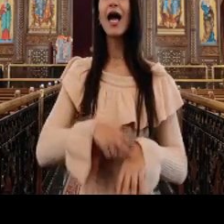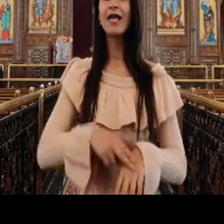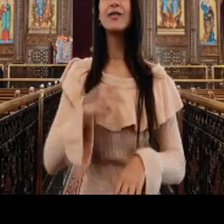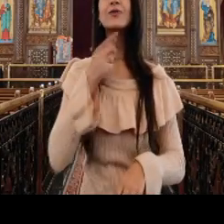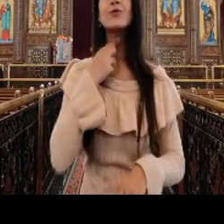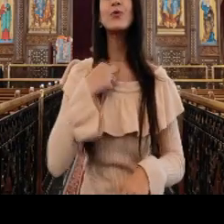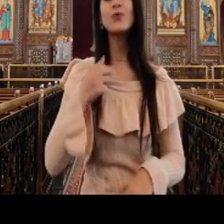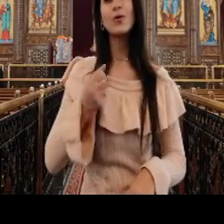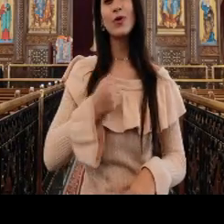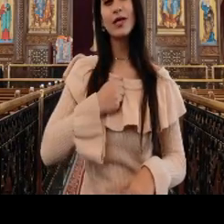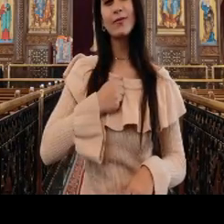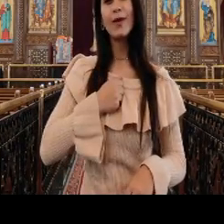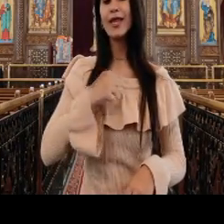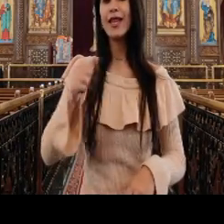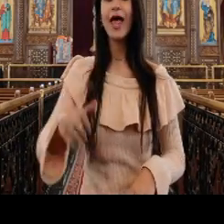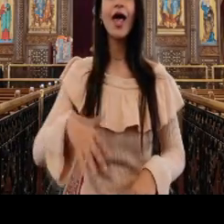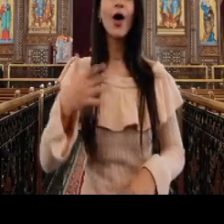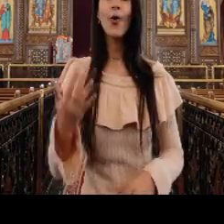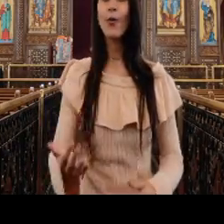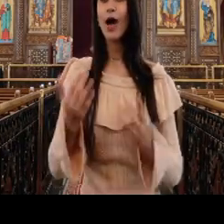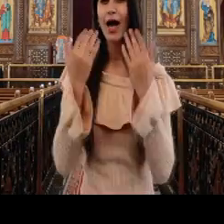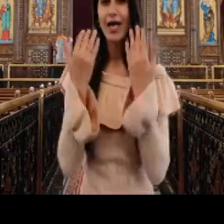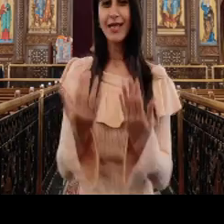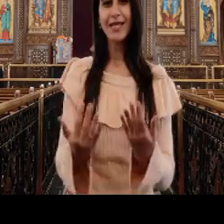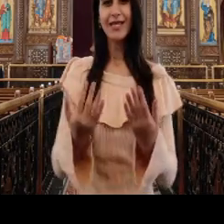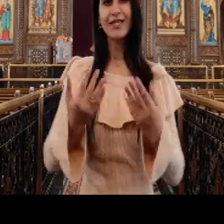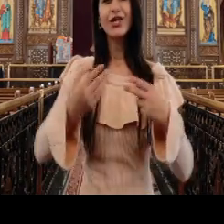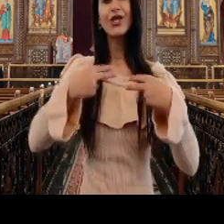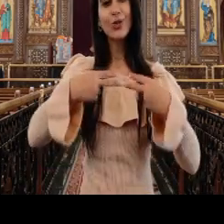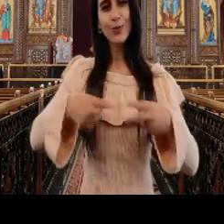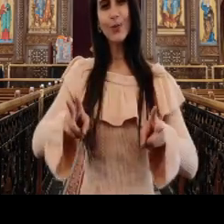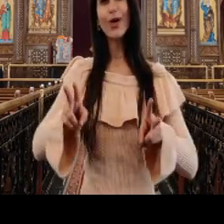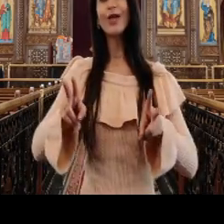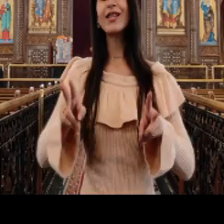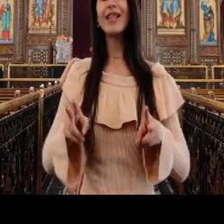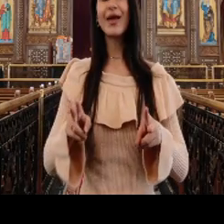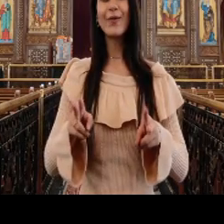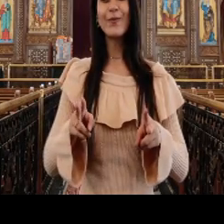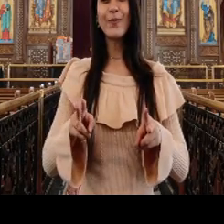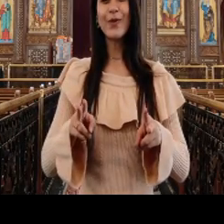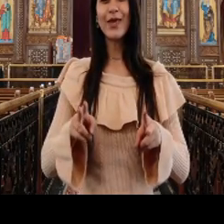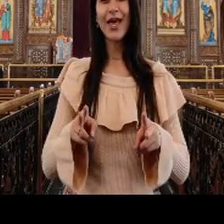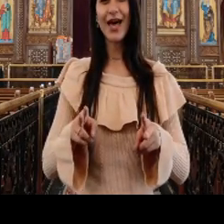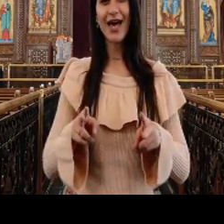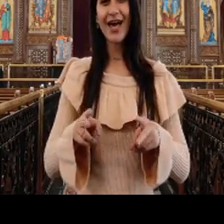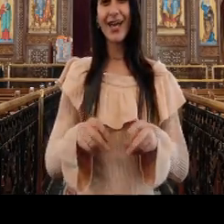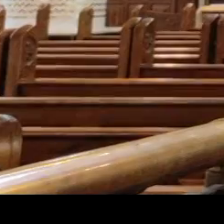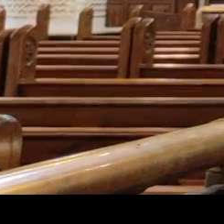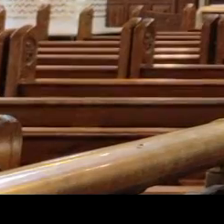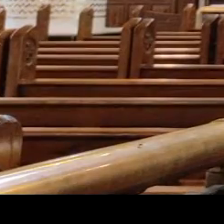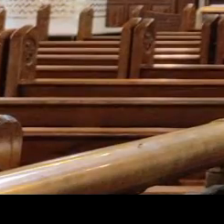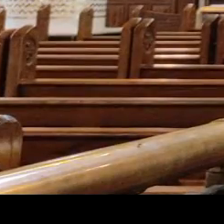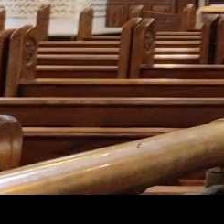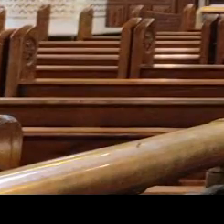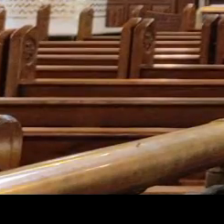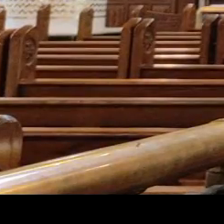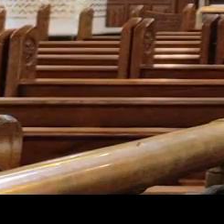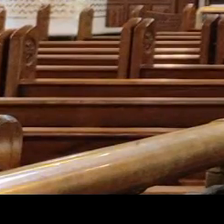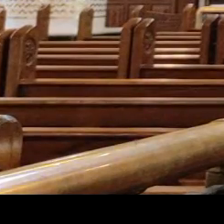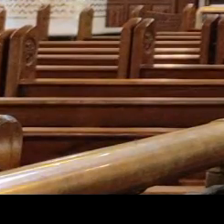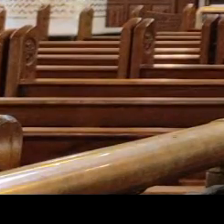كل اللي عايزه واتمناه واي طلبه تلبيها.